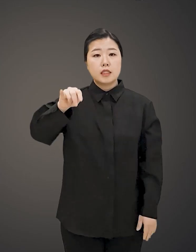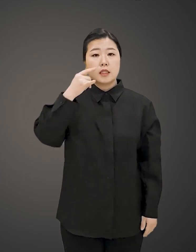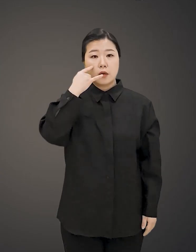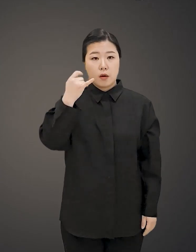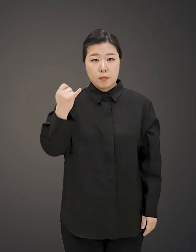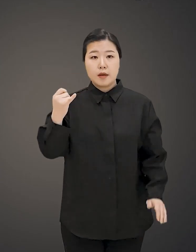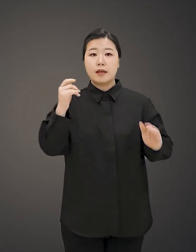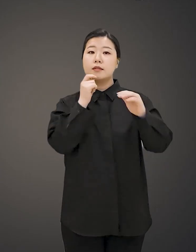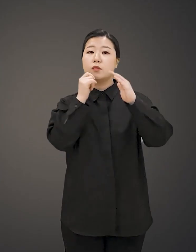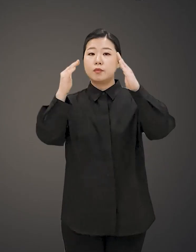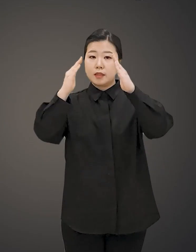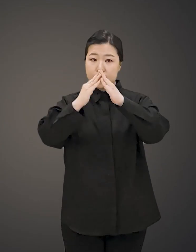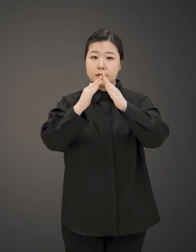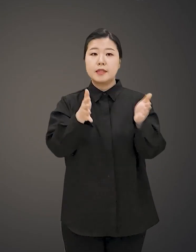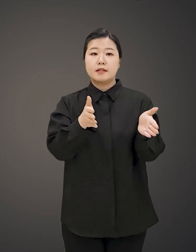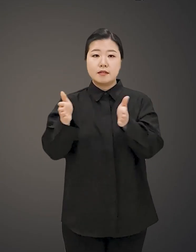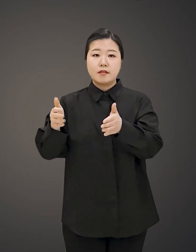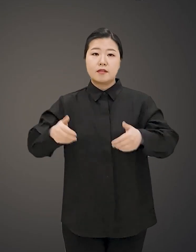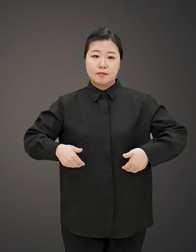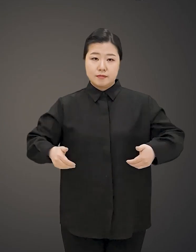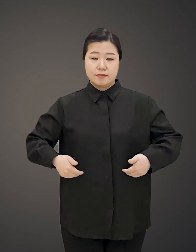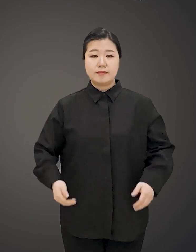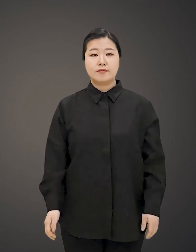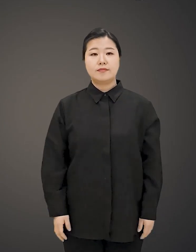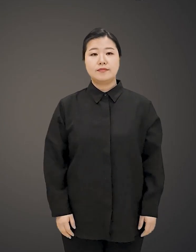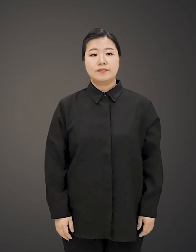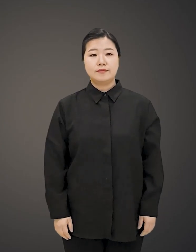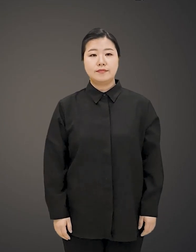나니 남은 건 시어머니의 작은 집뿐이다.